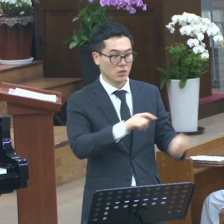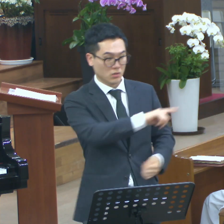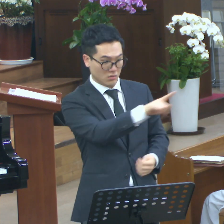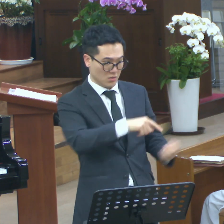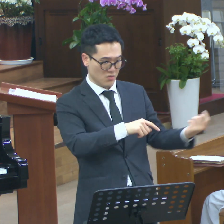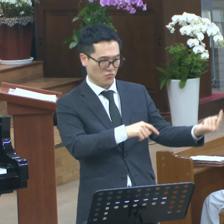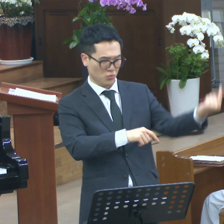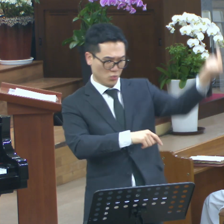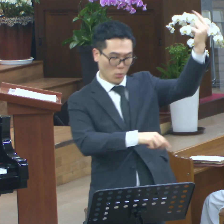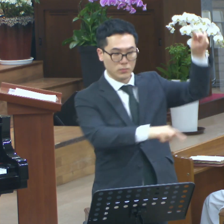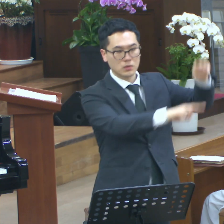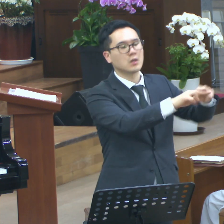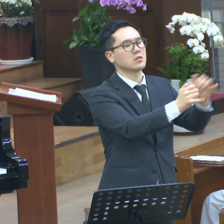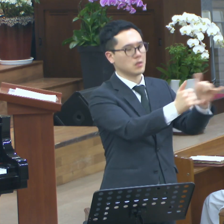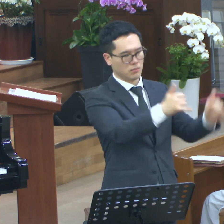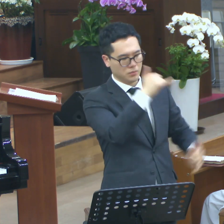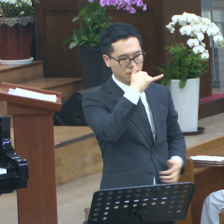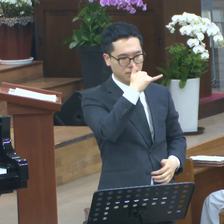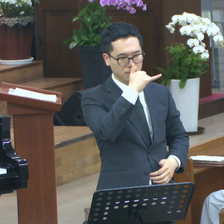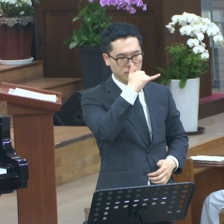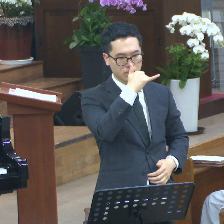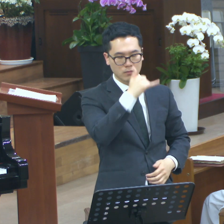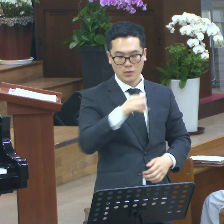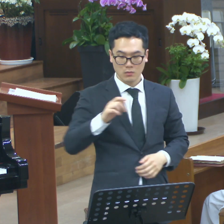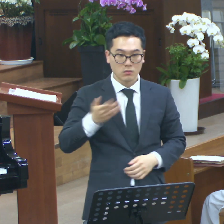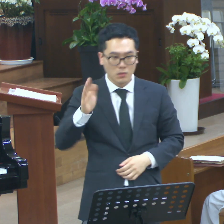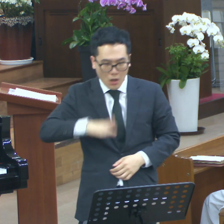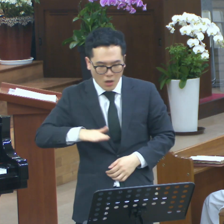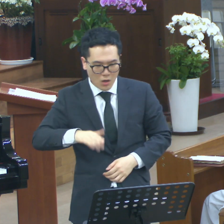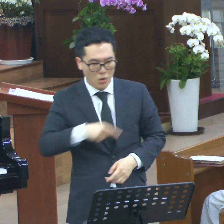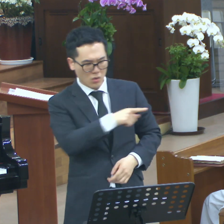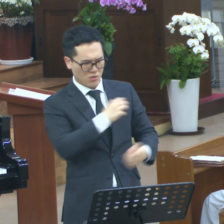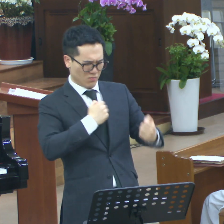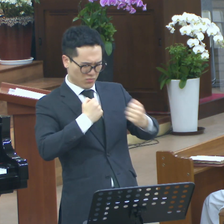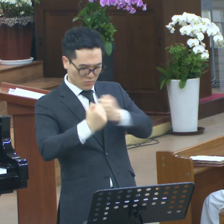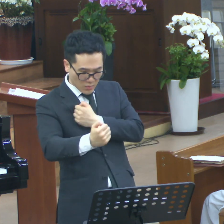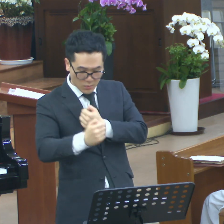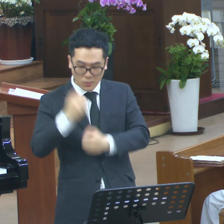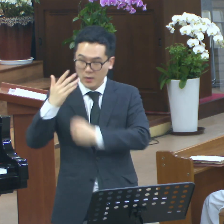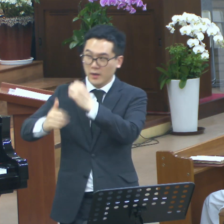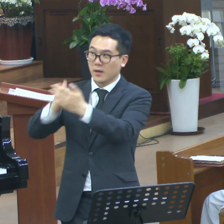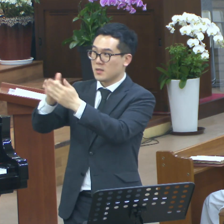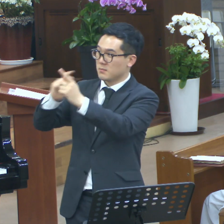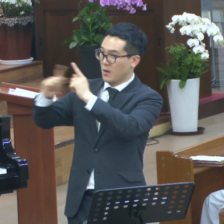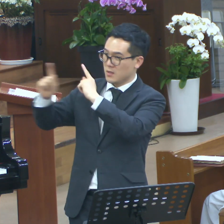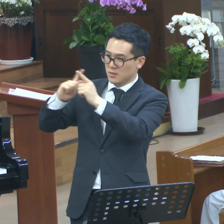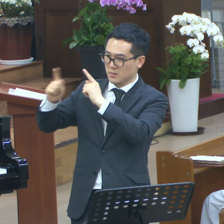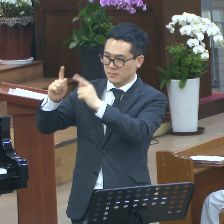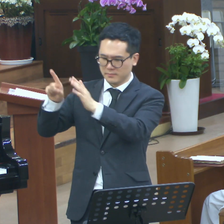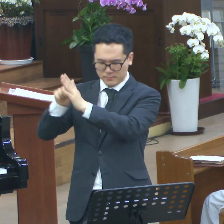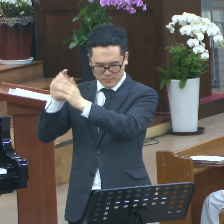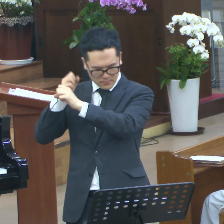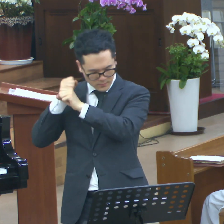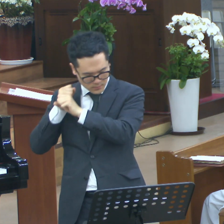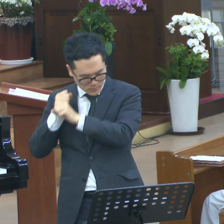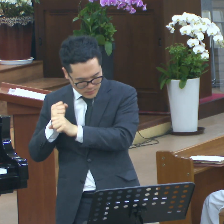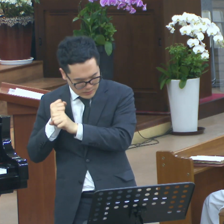하죠. 그런데 이 사람의 위대함은 뭐냐면 그렇게 어려움이 많았음에도 불구하고 하나님 말씀을 떠나지